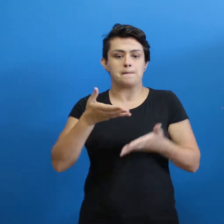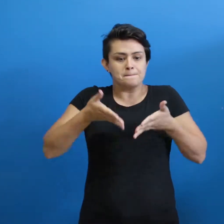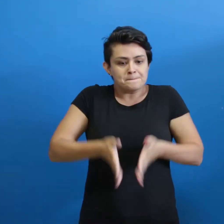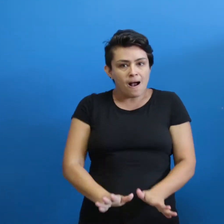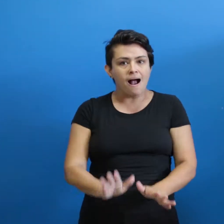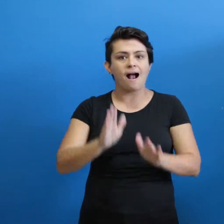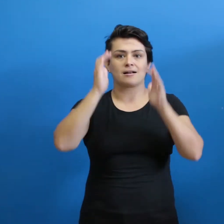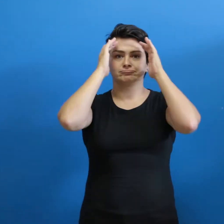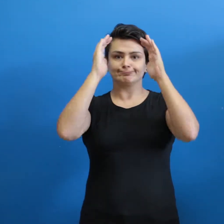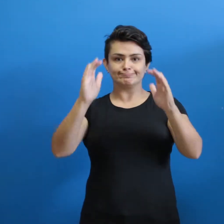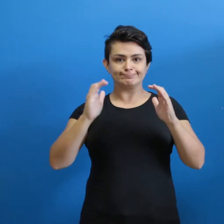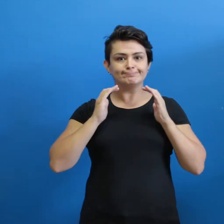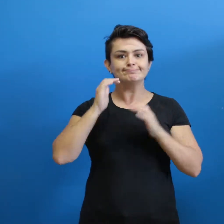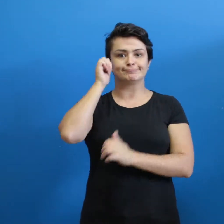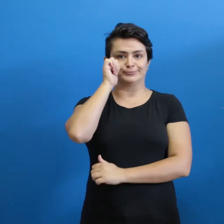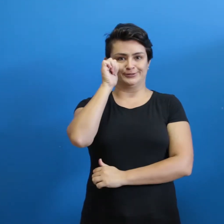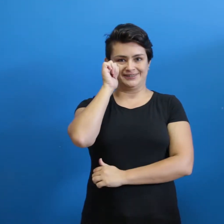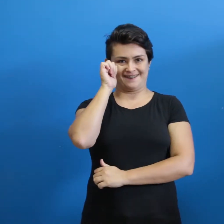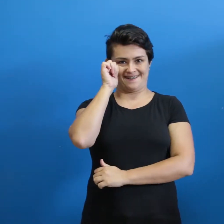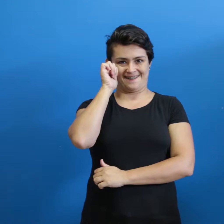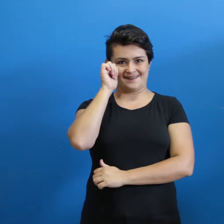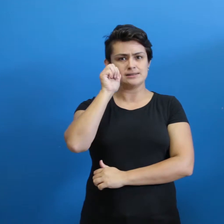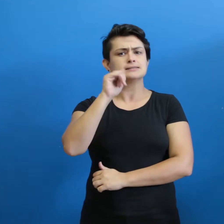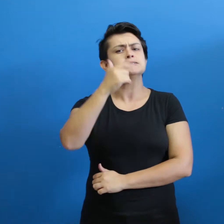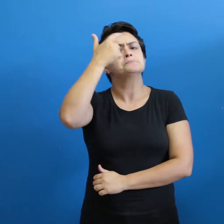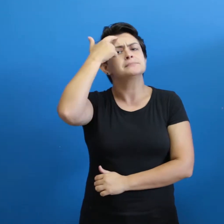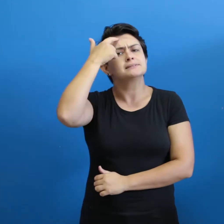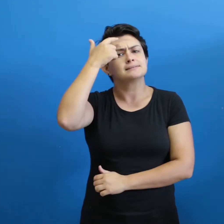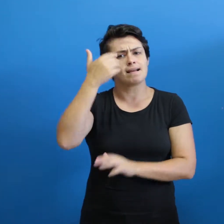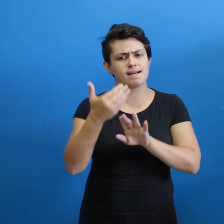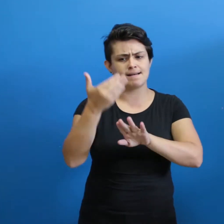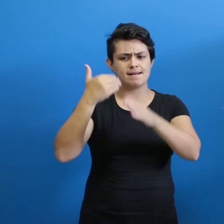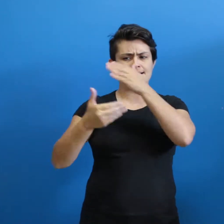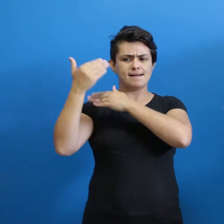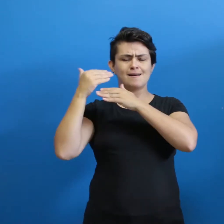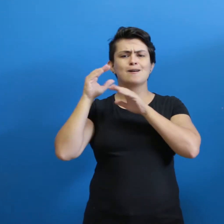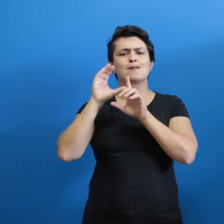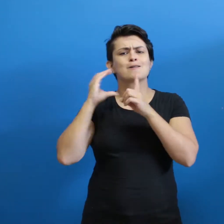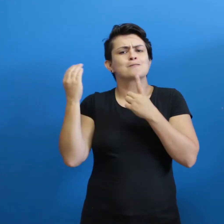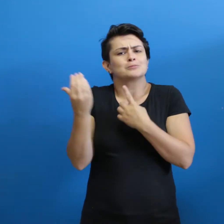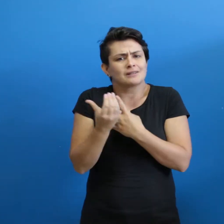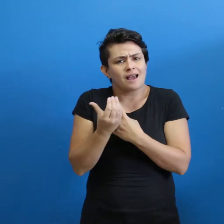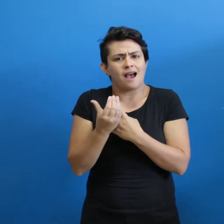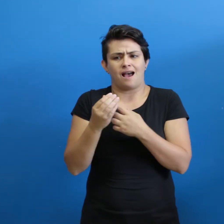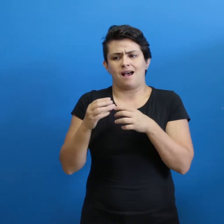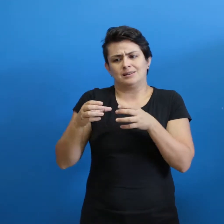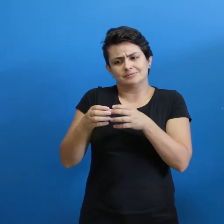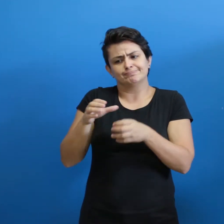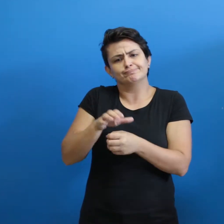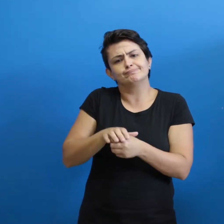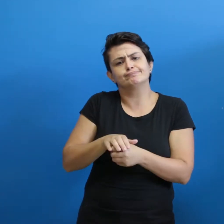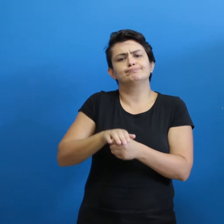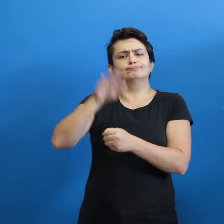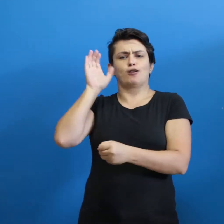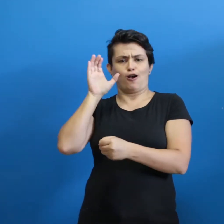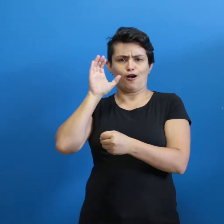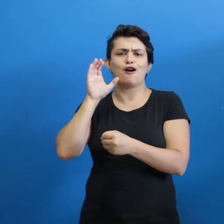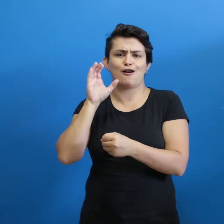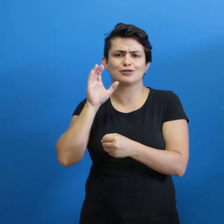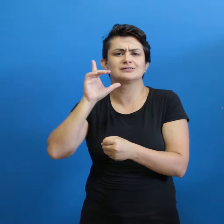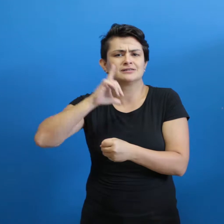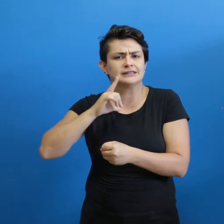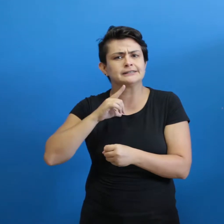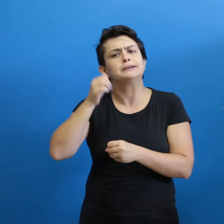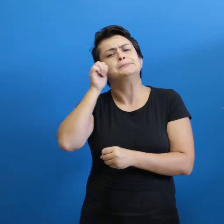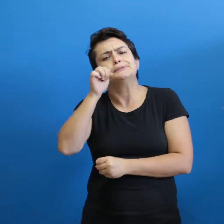isso antes. Se a gente for pensar nas mulheres, por exemplo, de sociedades pós-coloniais, como são as mulheres brasileiras, as mulheres latino-americanas,